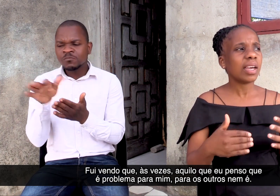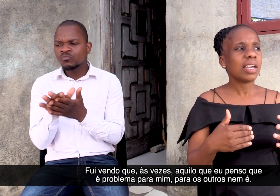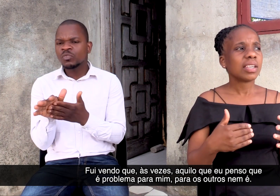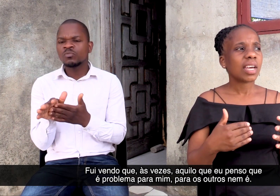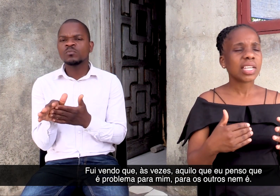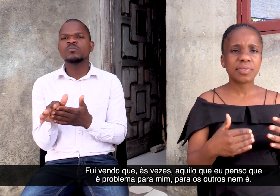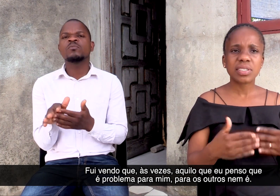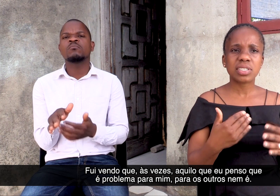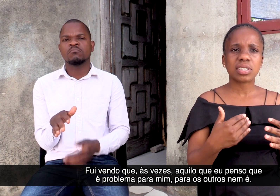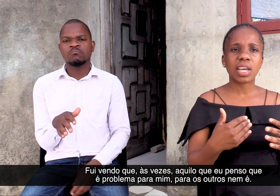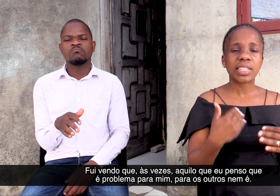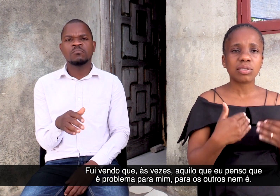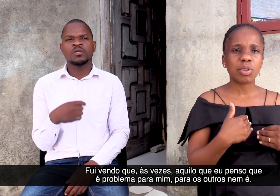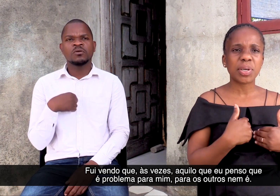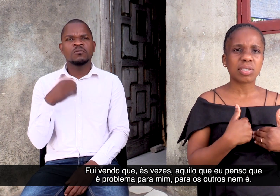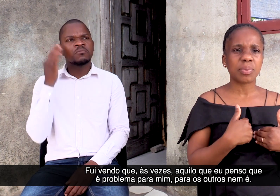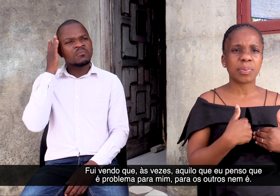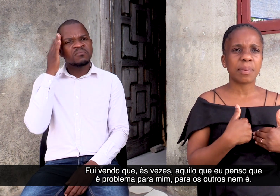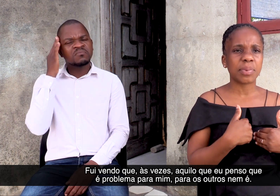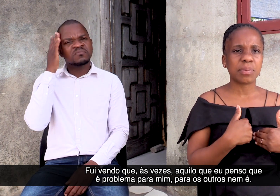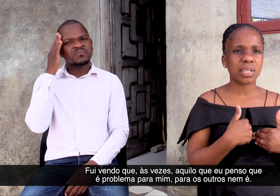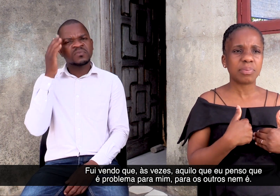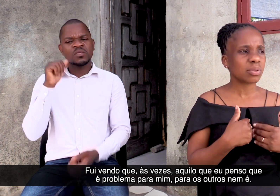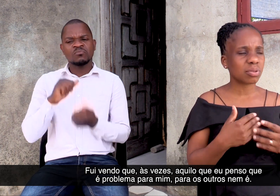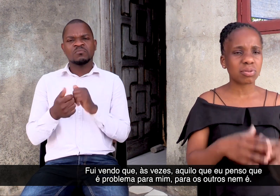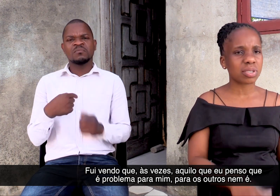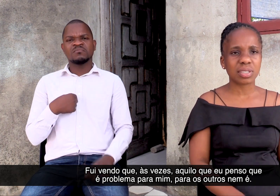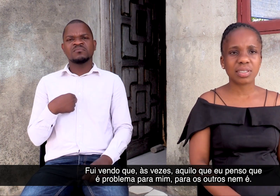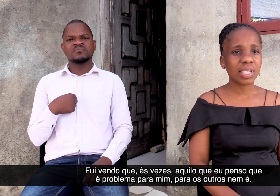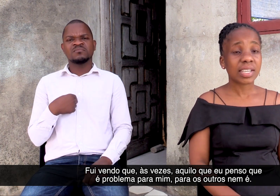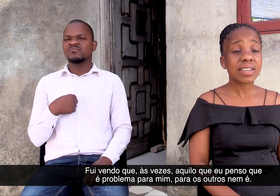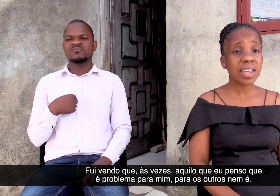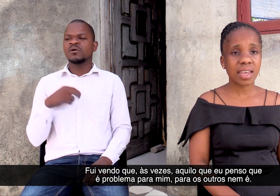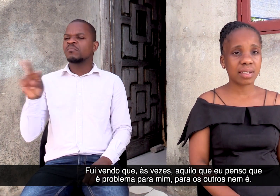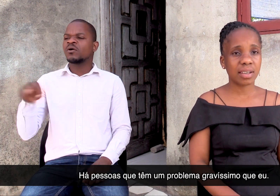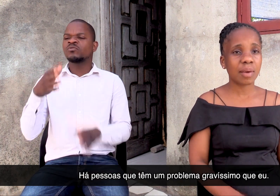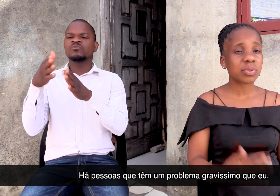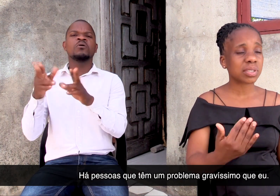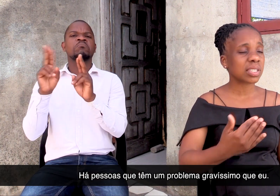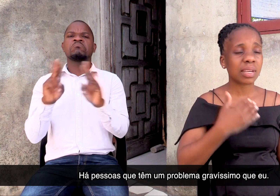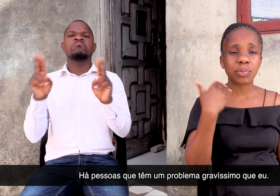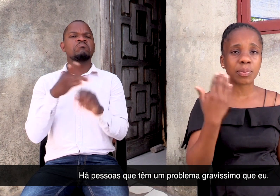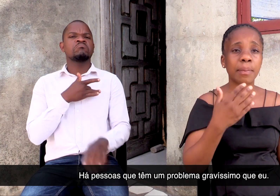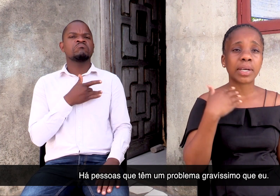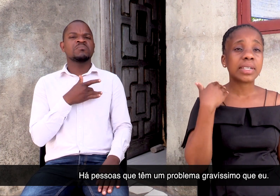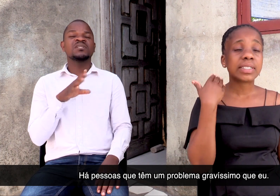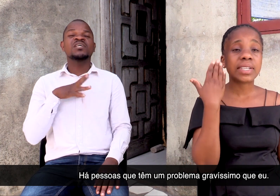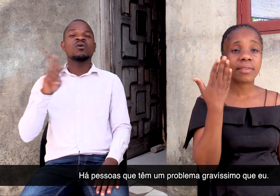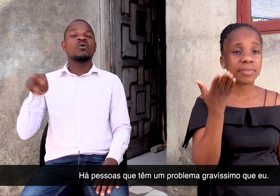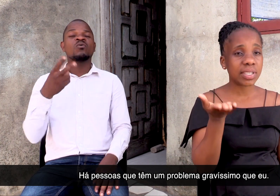que, às vezes, aquilo que eu penso que é problema para mim, para os outros, nem é. Há pessoas que têm um